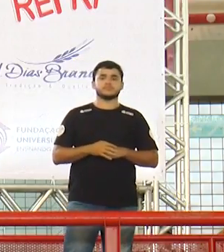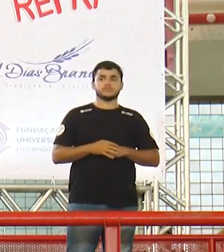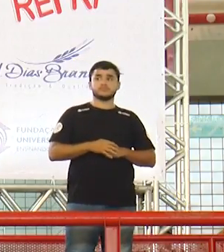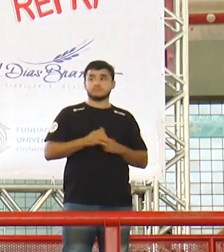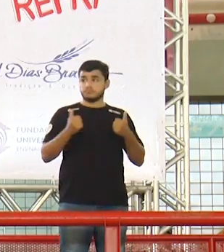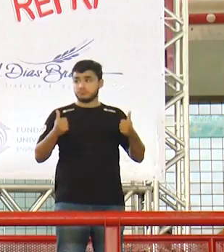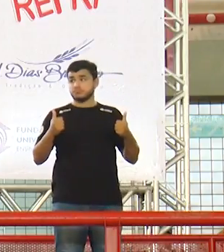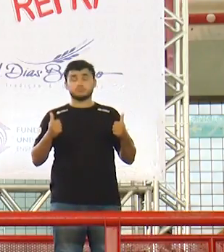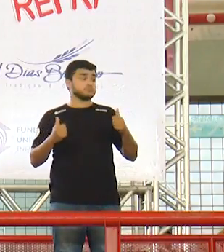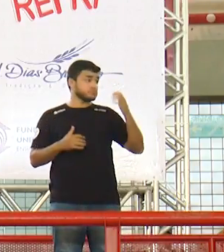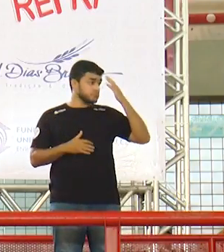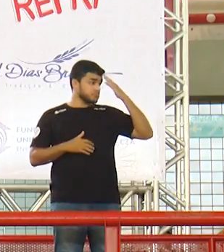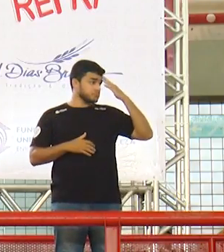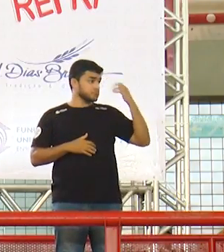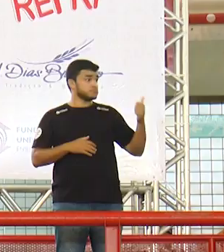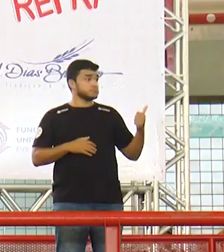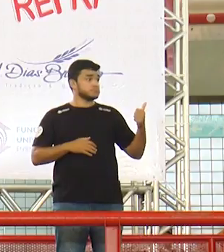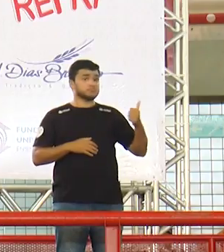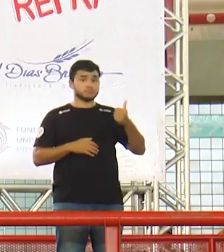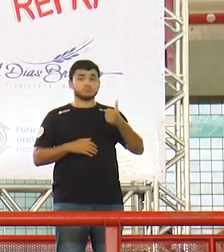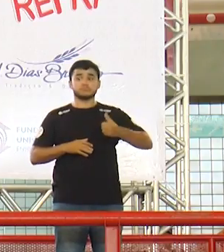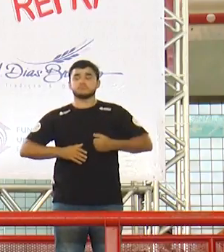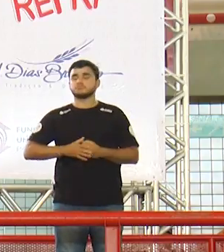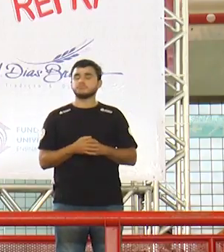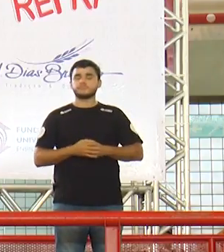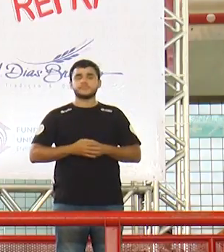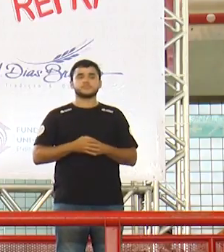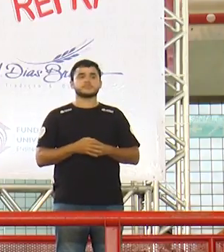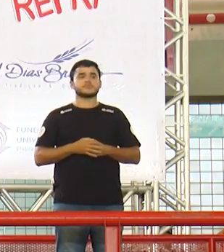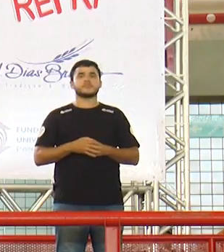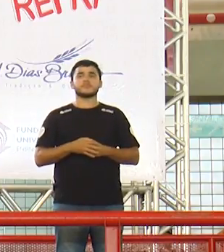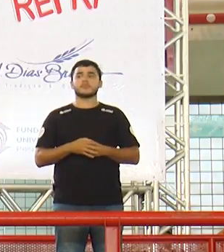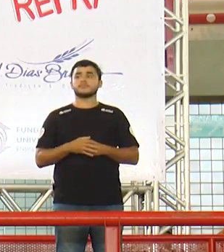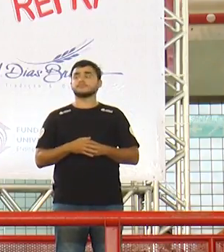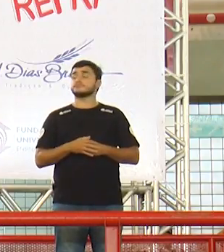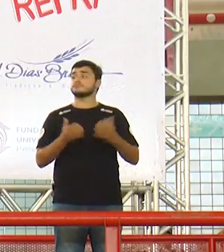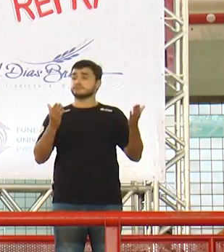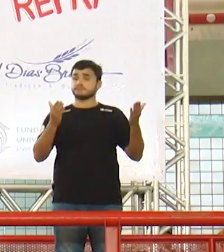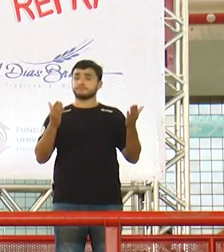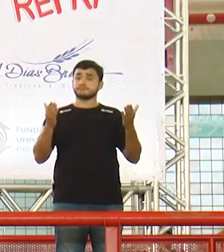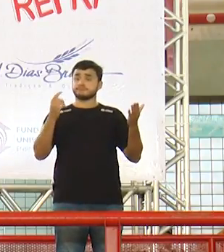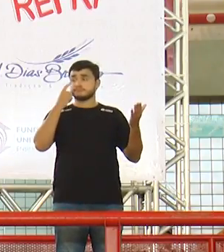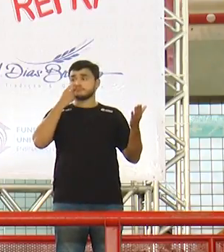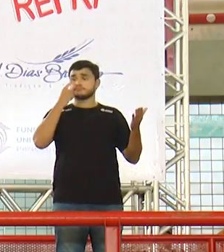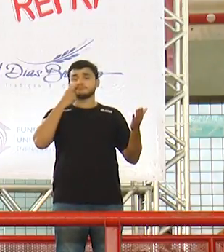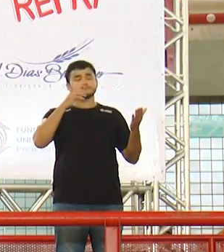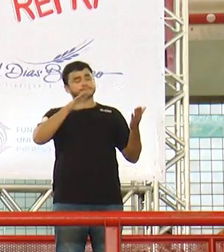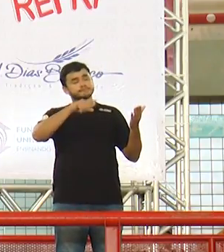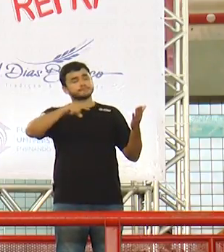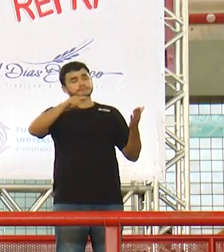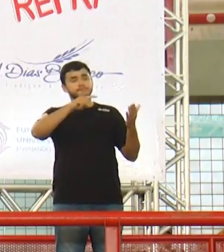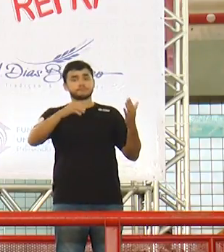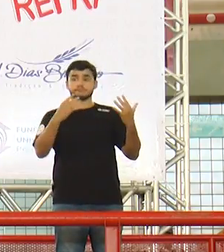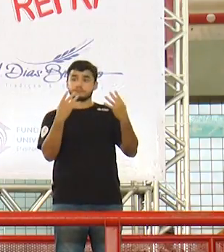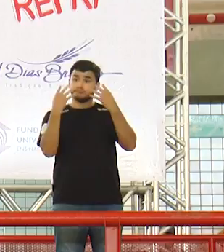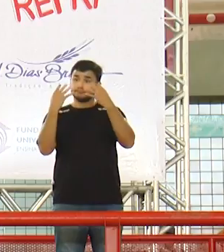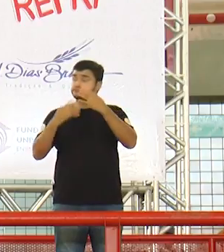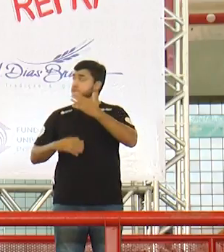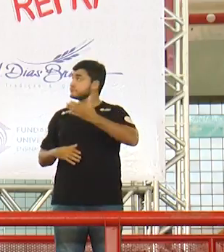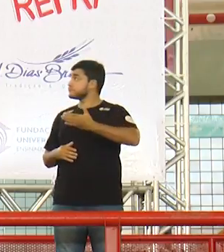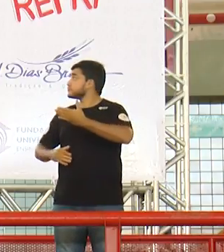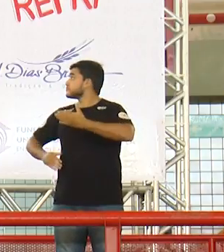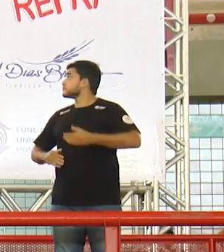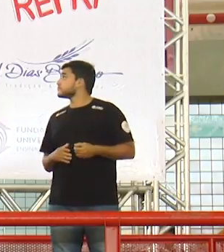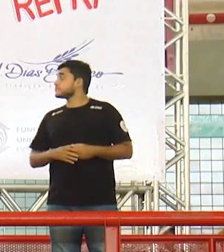Tudo bem isso ou não? Tudo bem? Muito bem. Eu queria convidar você a ver aqui